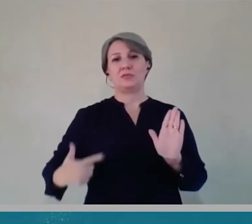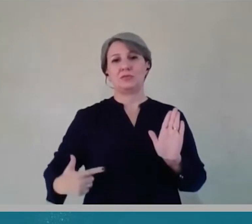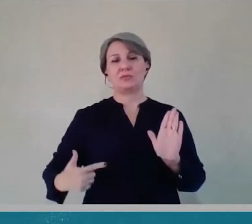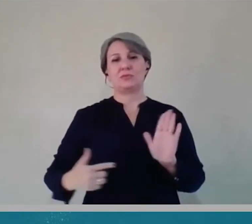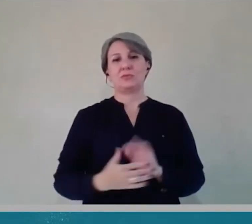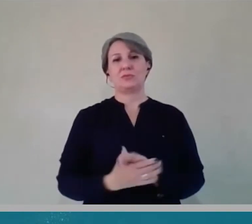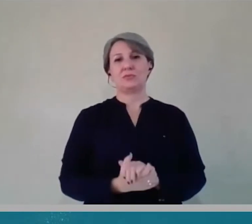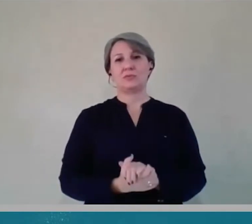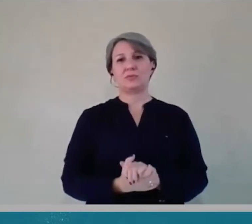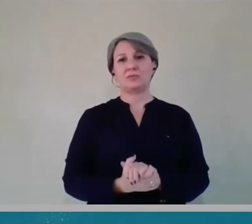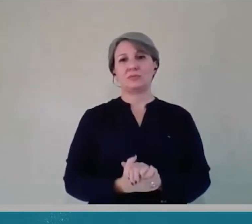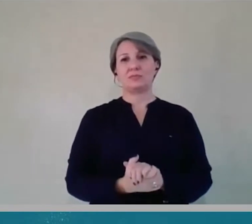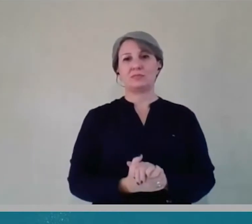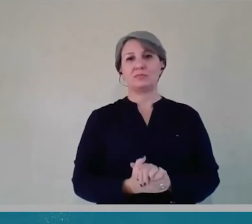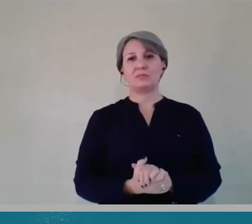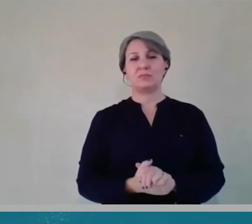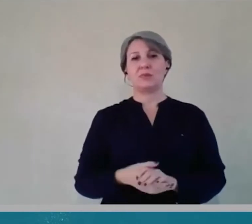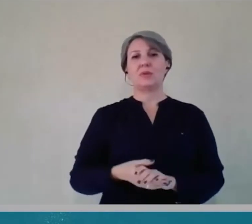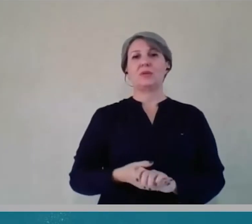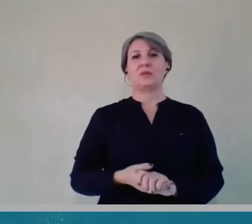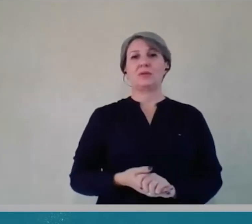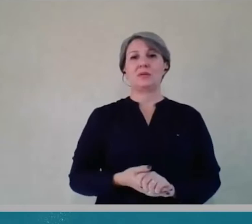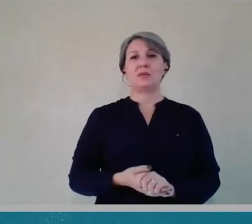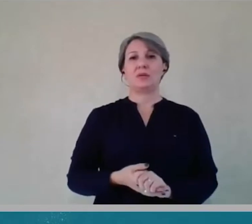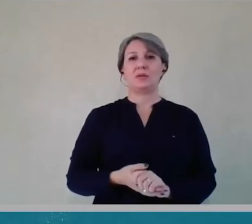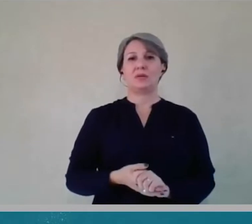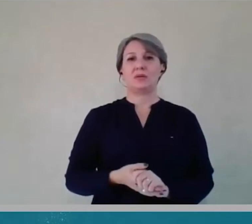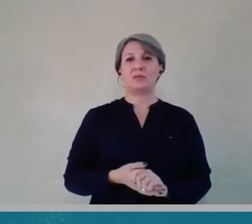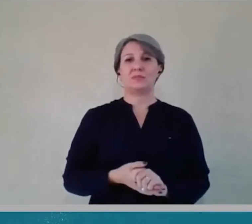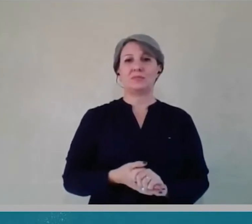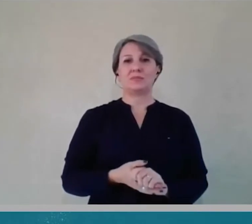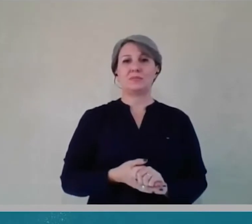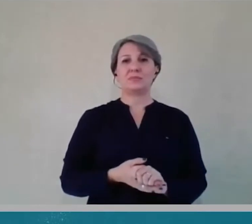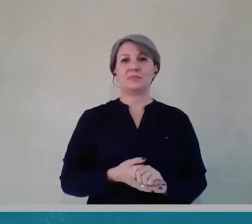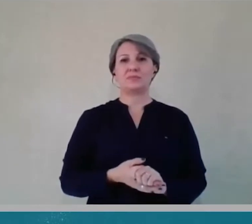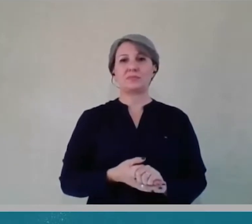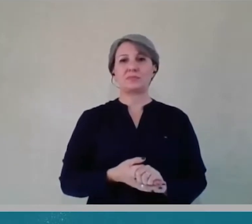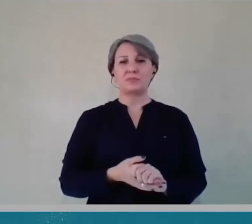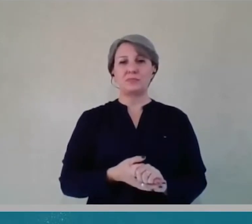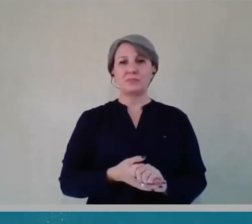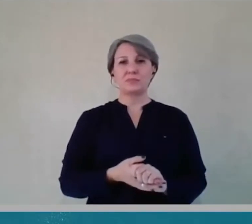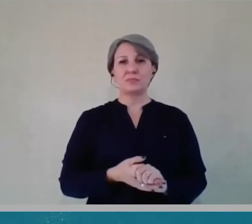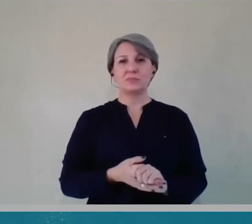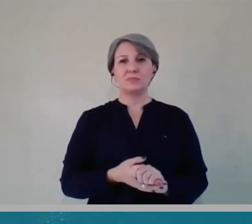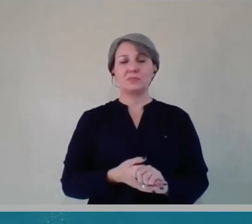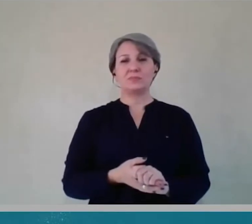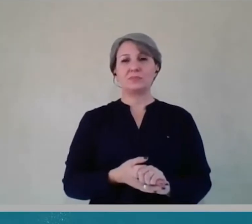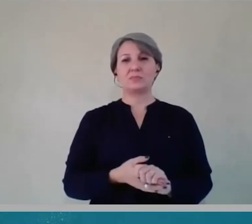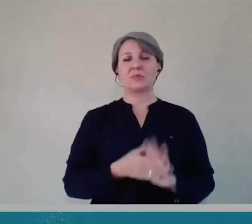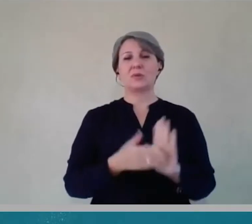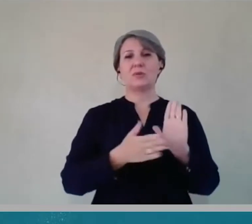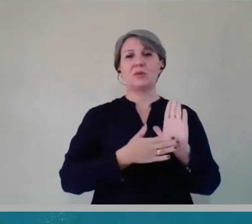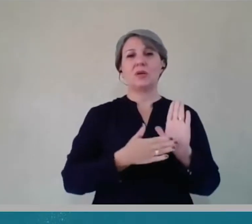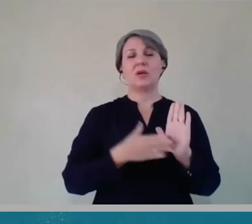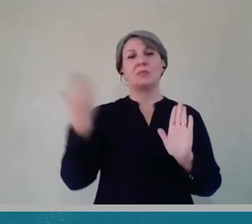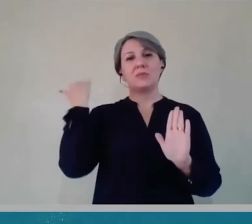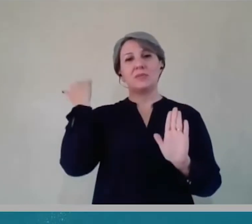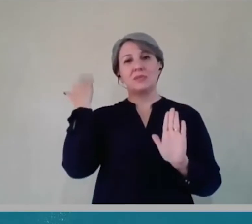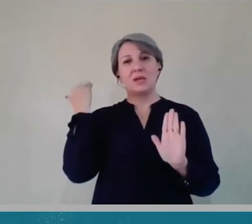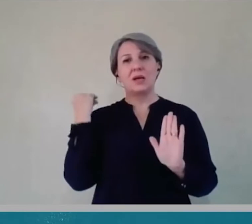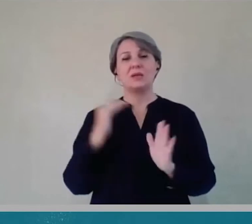de que, quanto ao trato passado, vos despojeis do velho homem, que se corrompe segundo